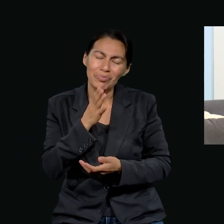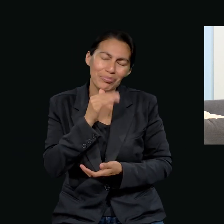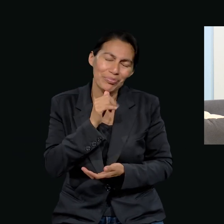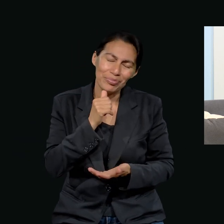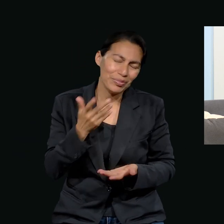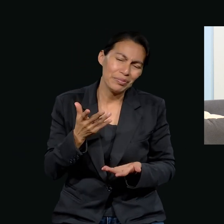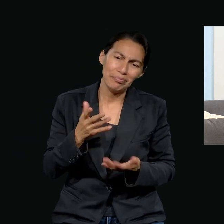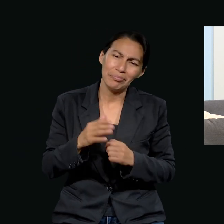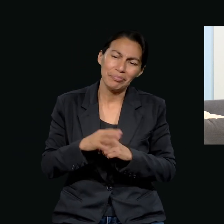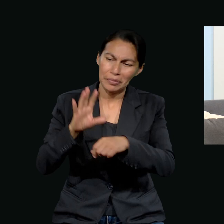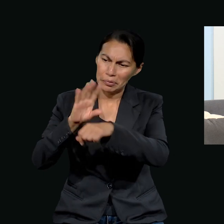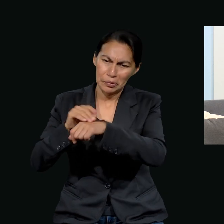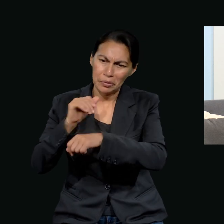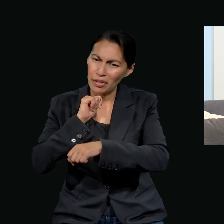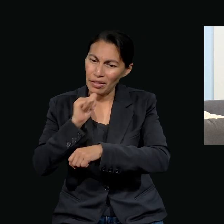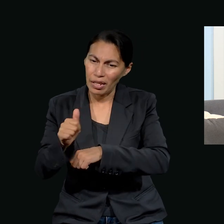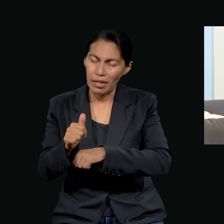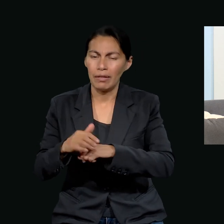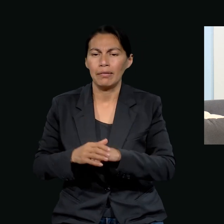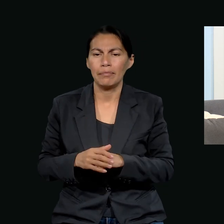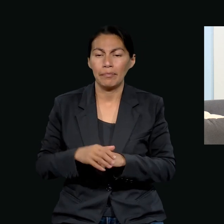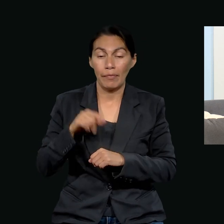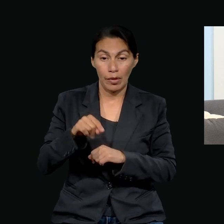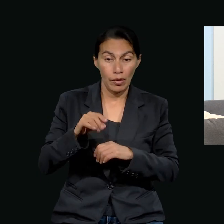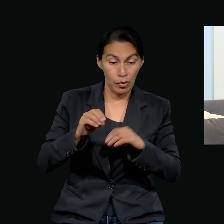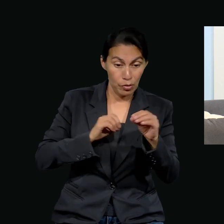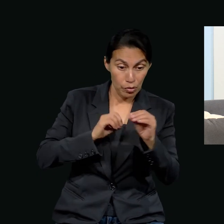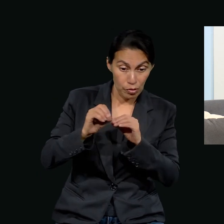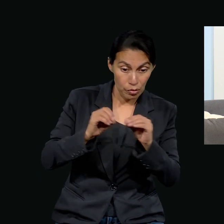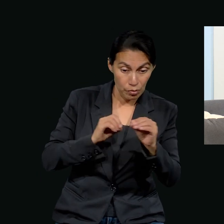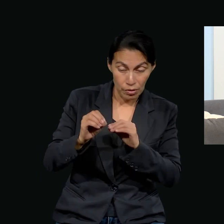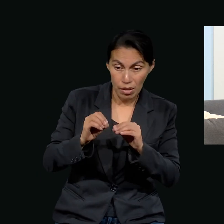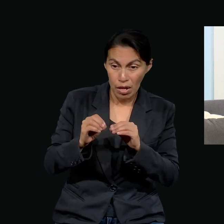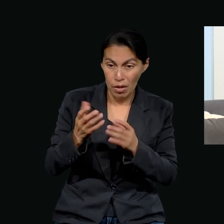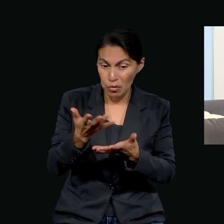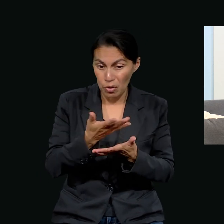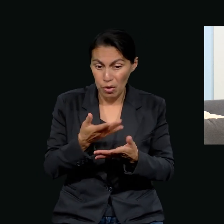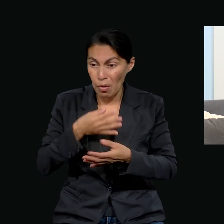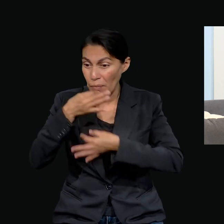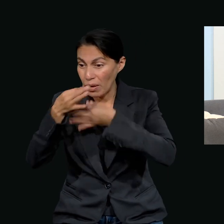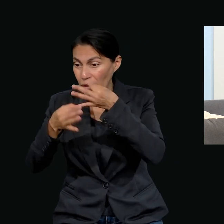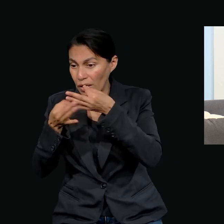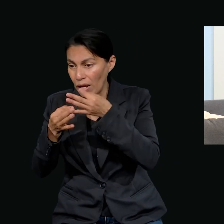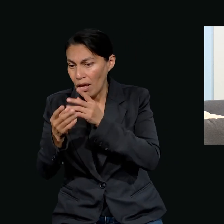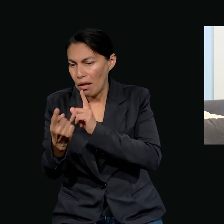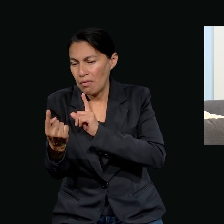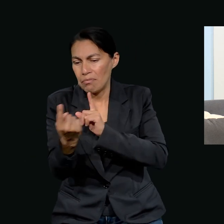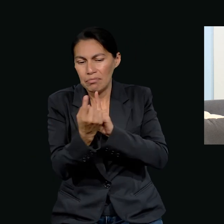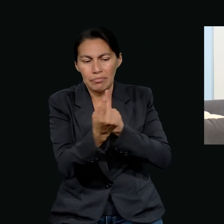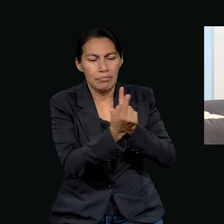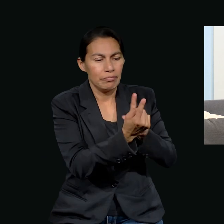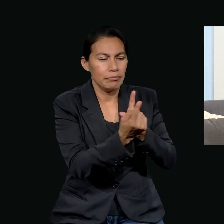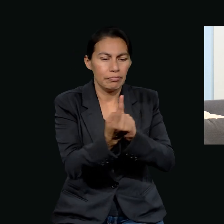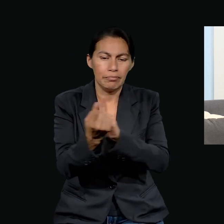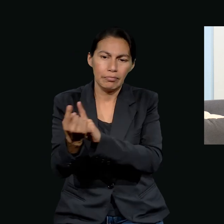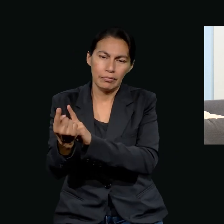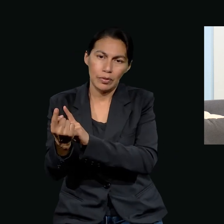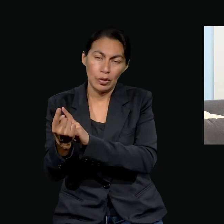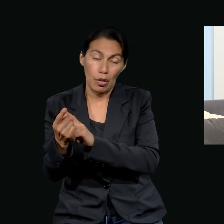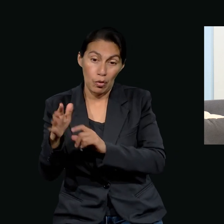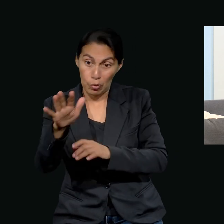muy personal, muy a bajo perfil, porque no se podía